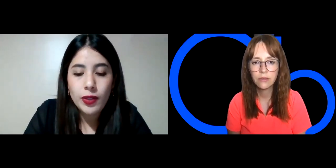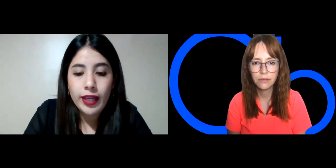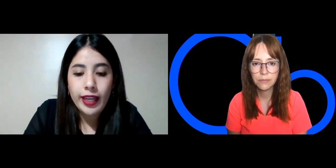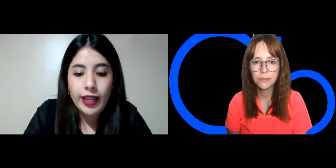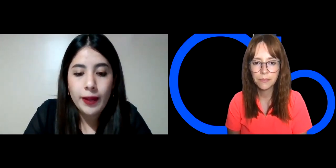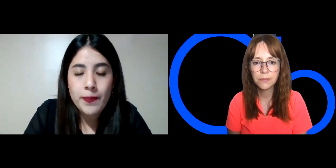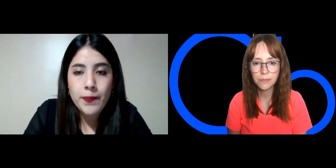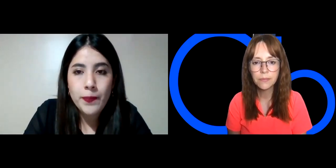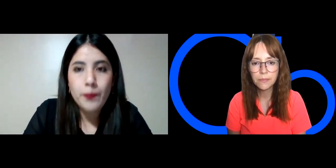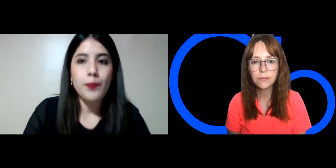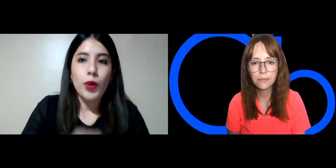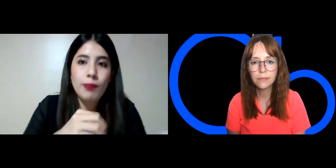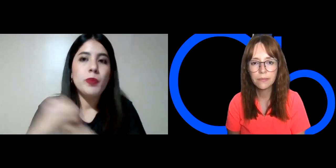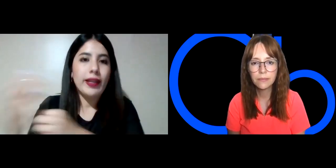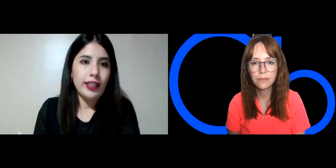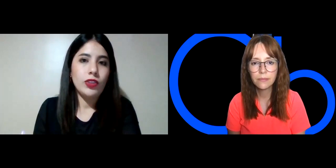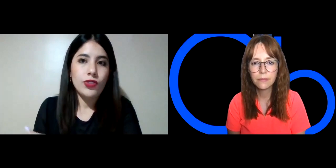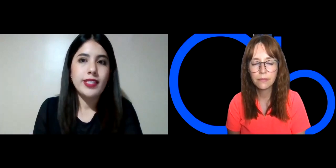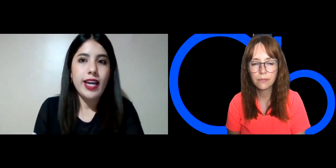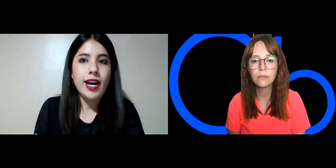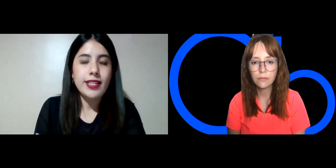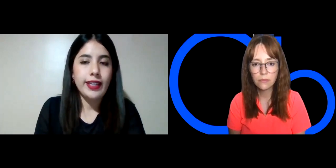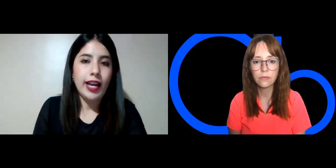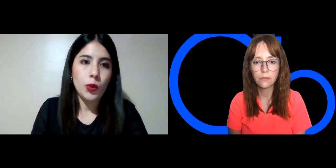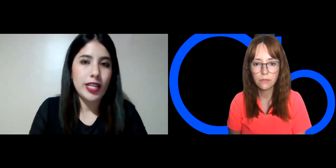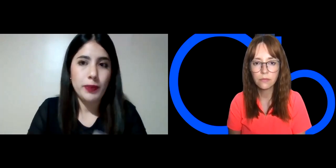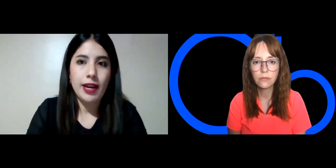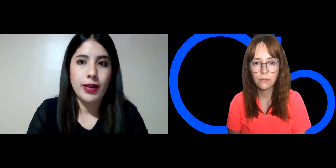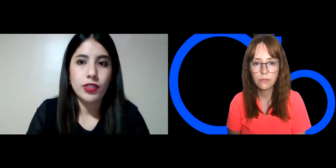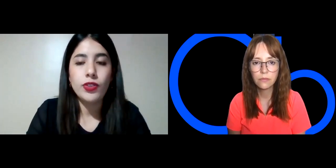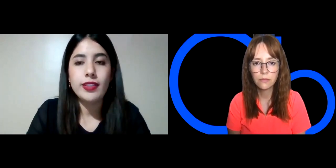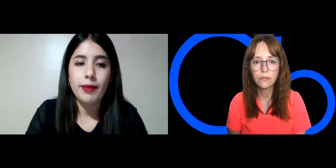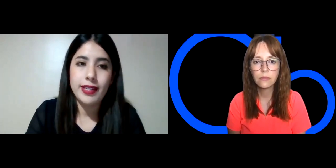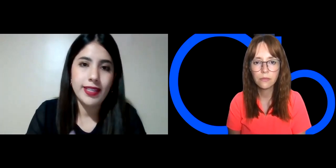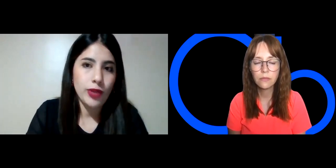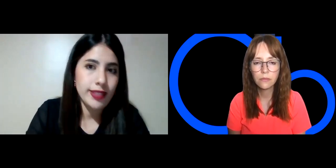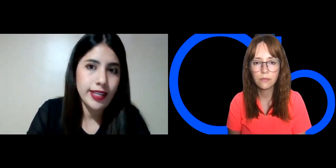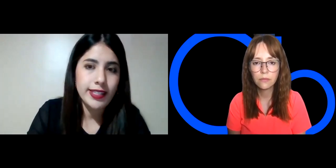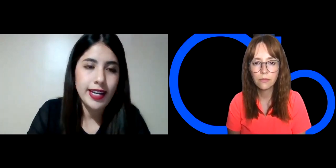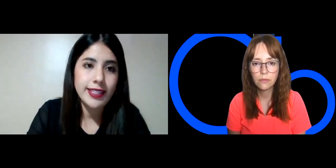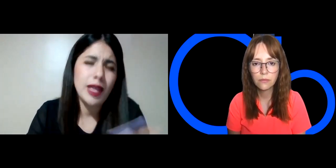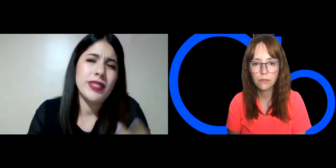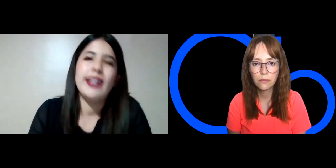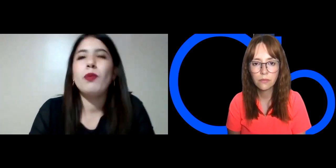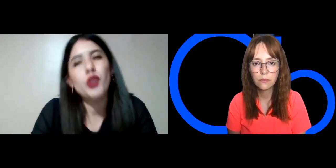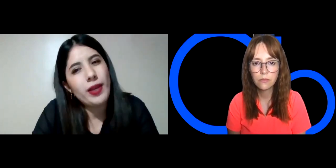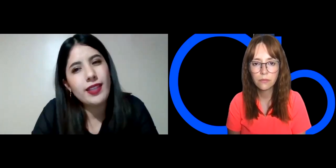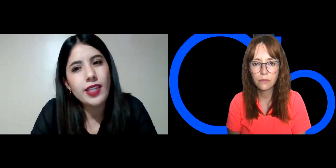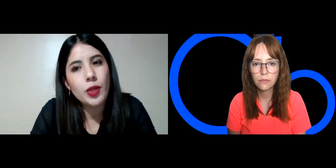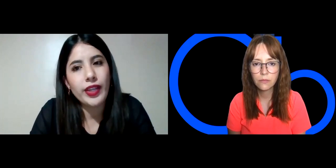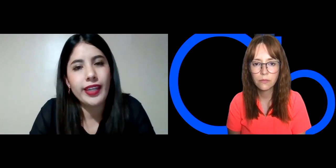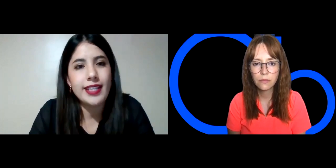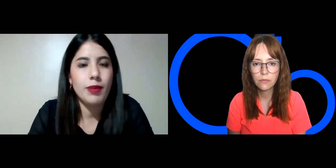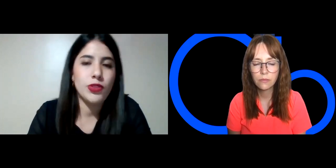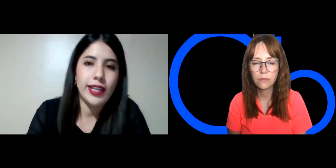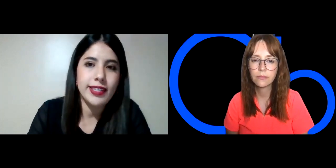esto, podemos partir entonces ya a hacer algunas palabras, ¿no? Saber si es una seña inicializada, pues sería mucho más sencillo,